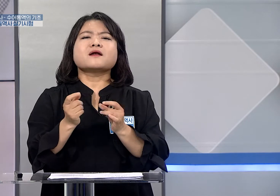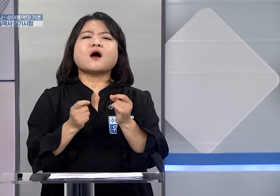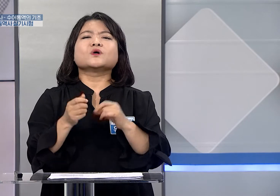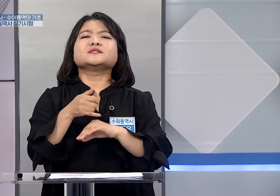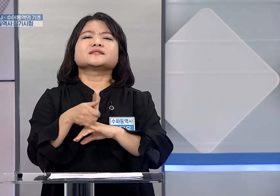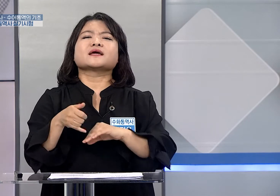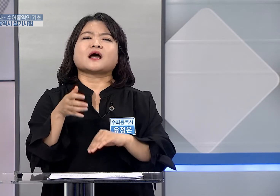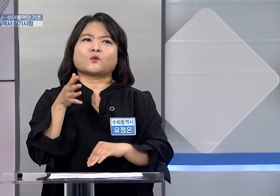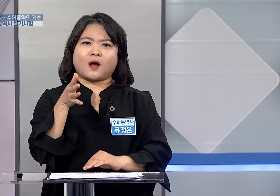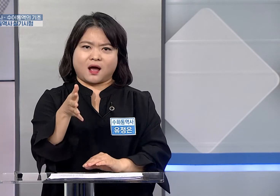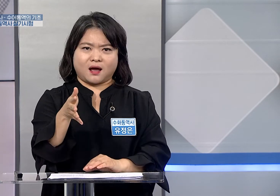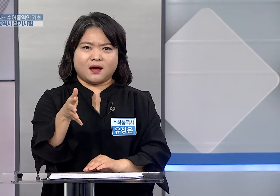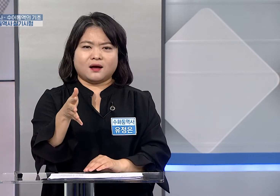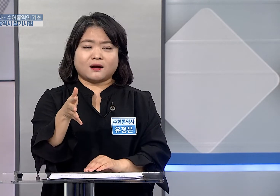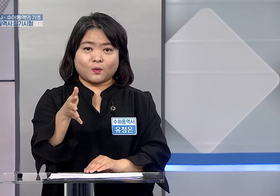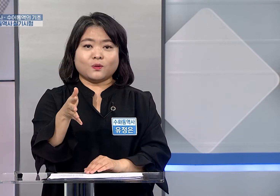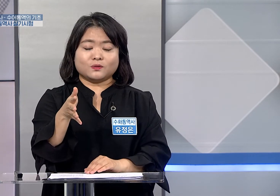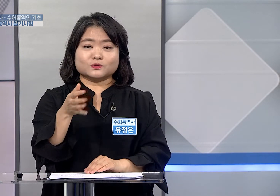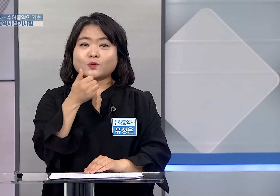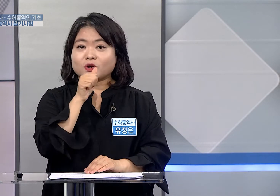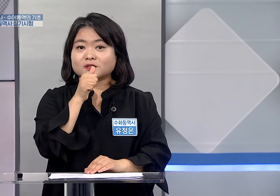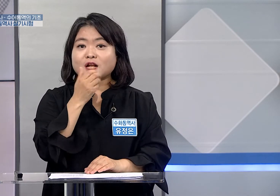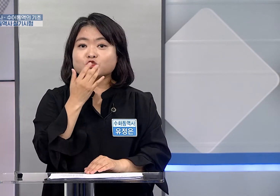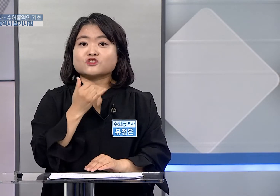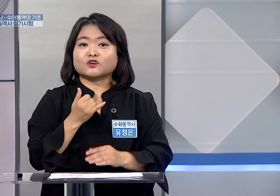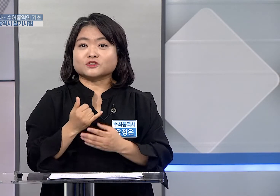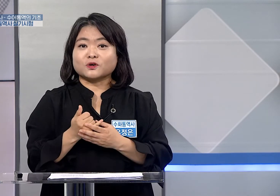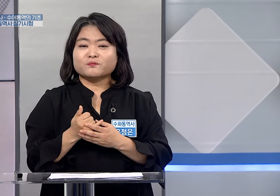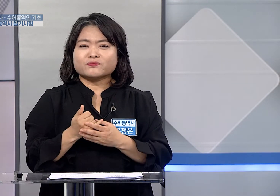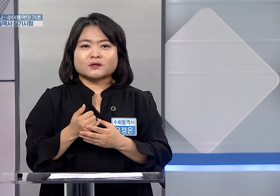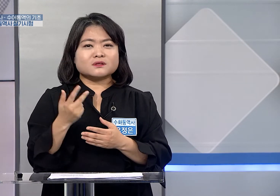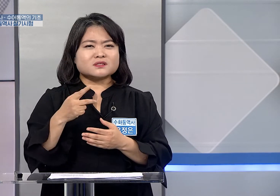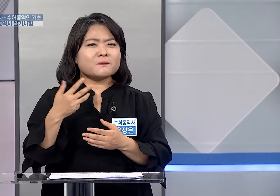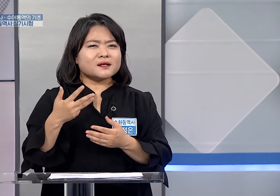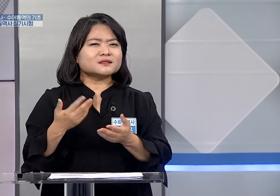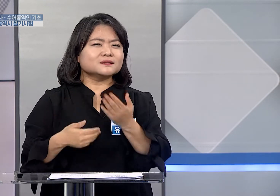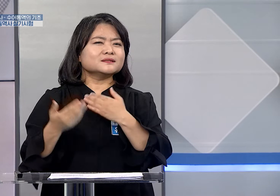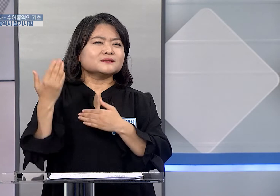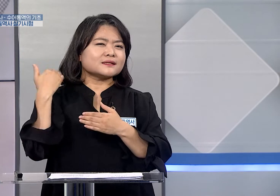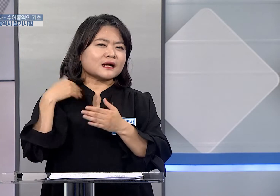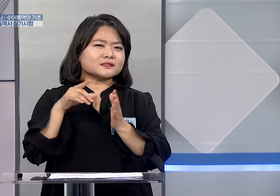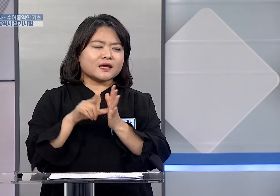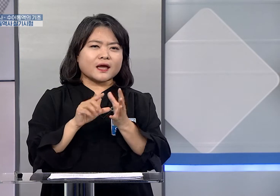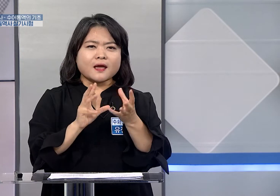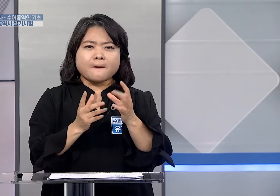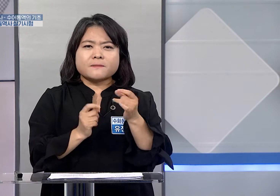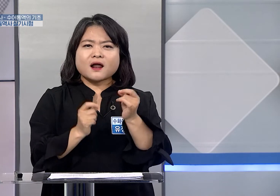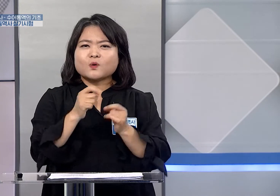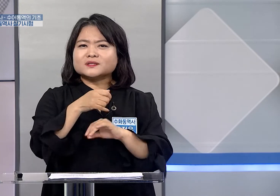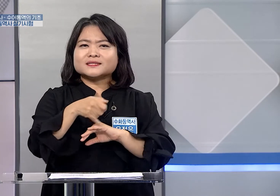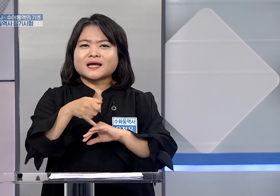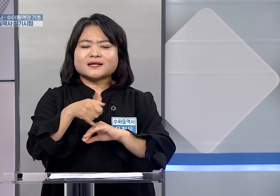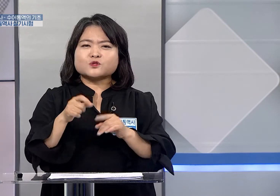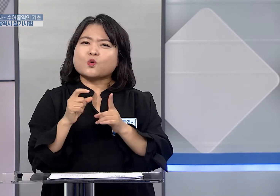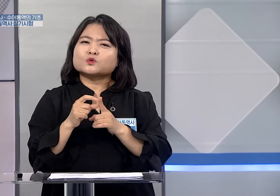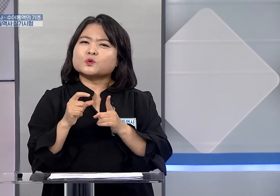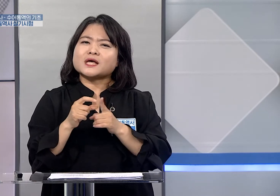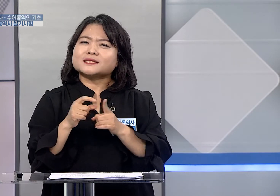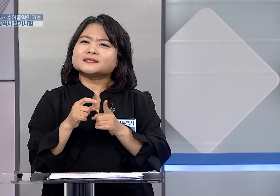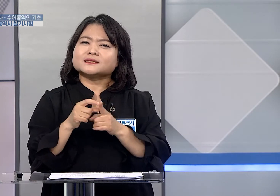플라워 디자인 학과라고 통역을 할 수 있었거든요. 근데 2008년 그때 당시에 플라워 디자인이라는 용어도 사실